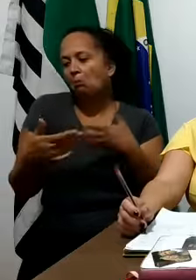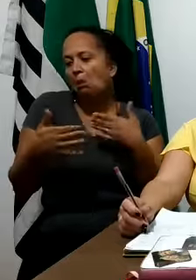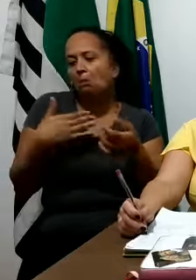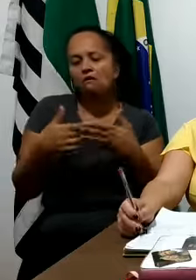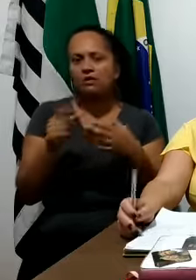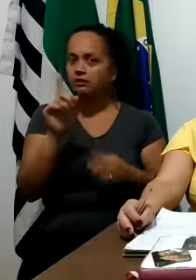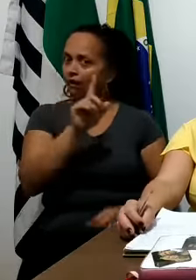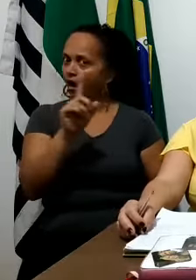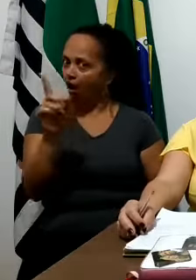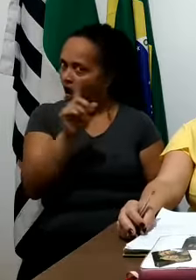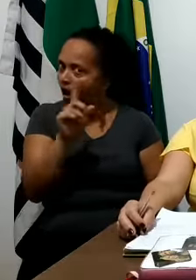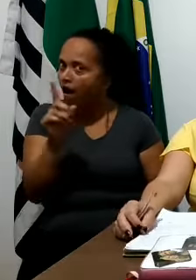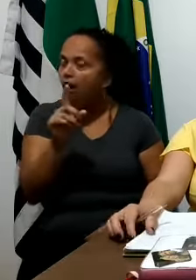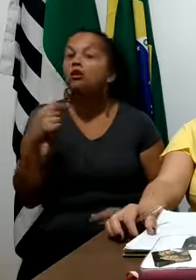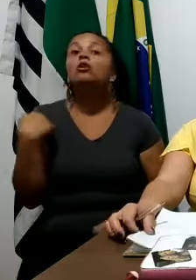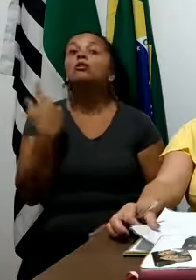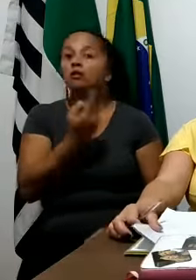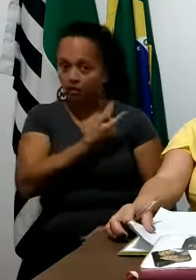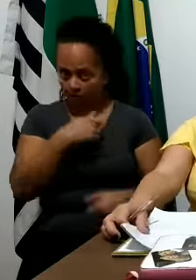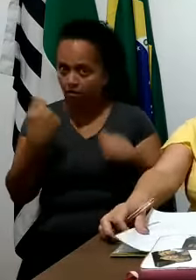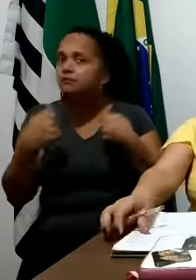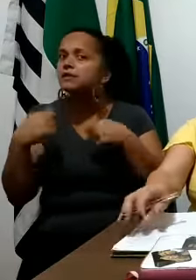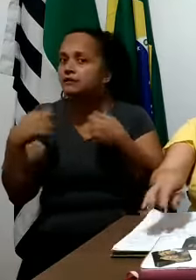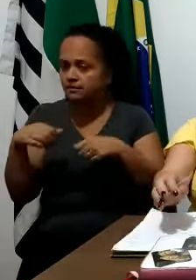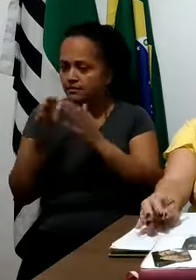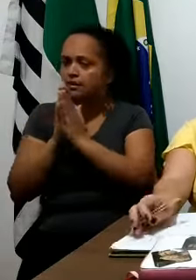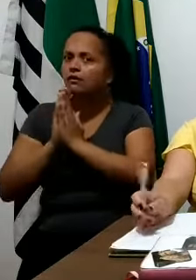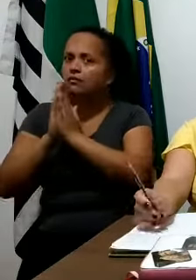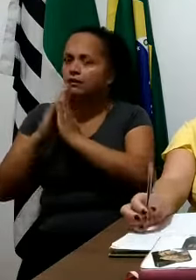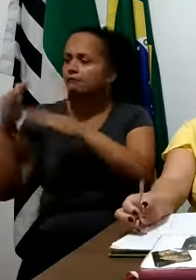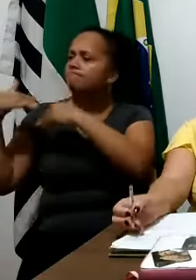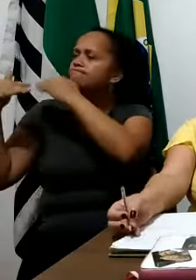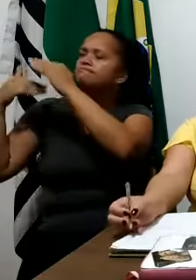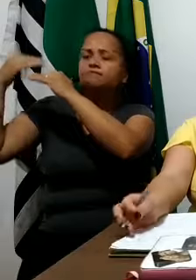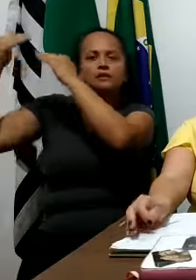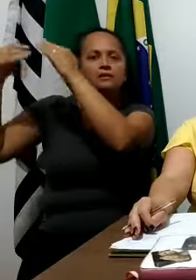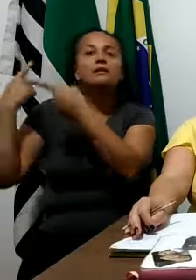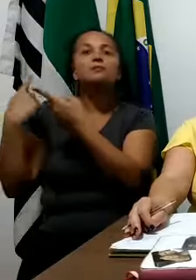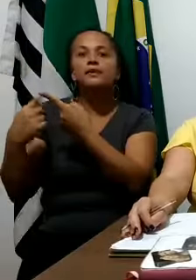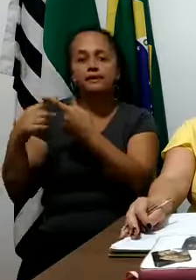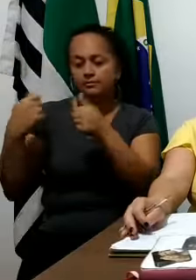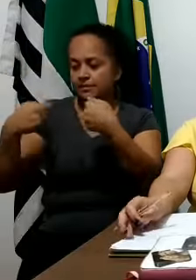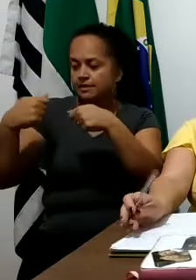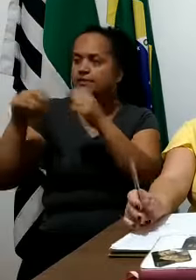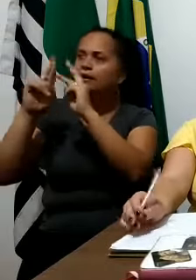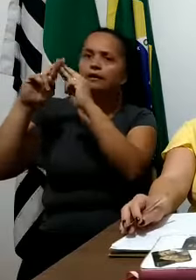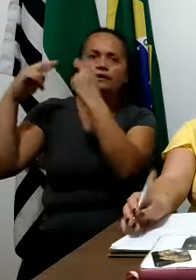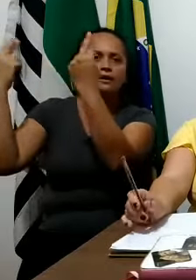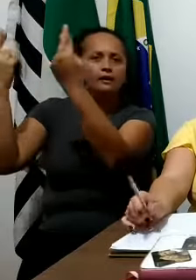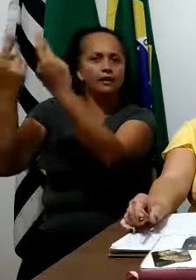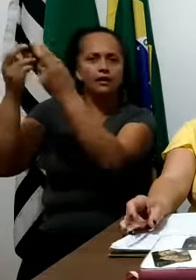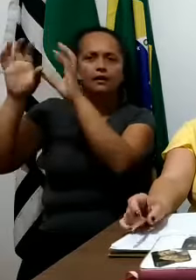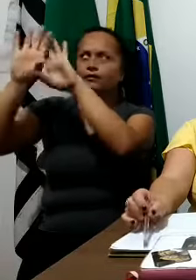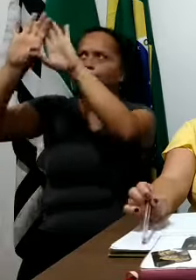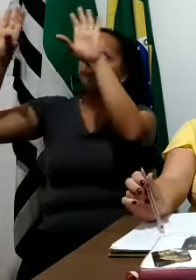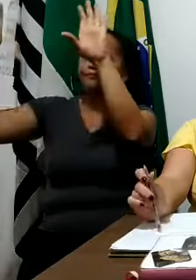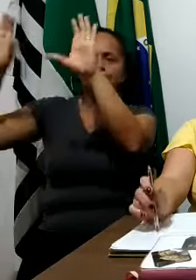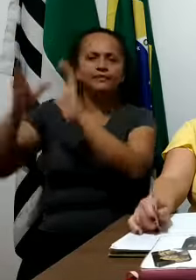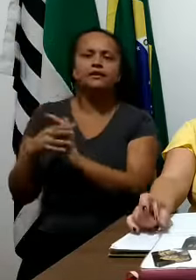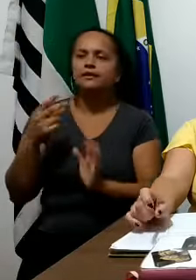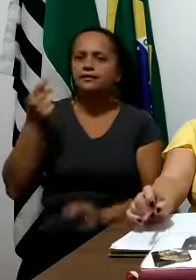Ele está preparando a gente para a eternidade, né? Então, que a gente venha tirar várias lições da vida de José, né?